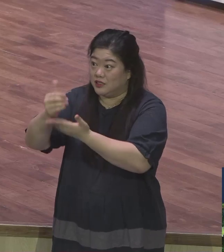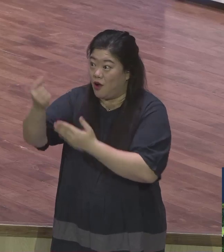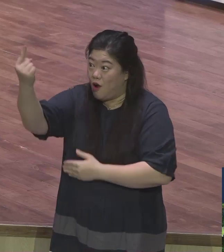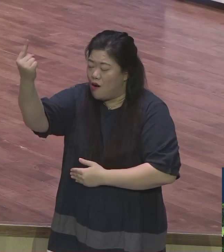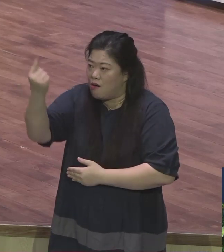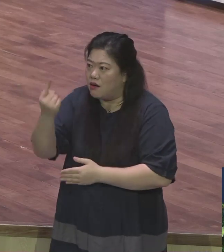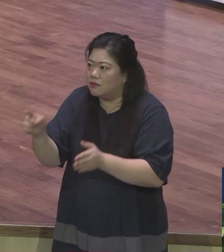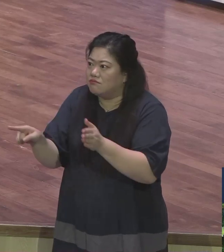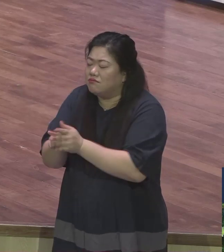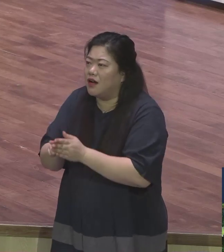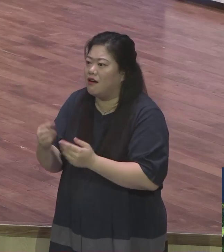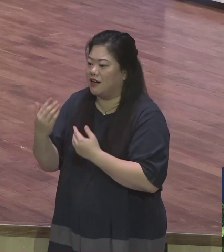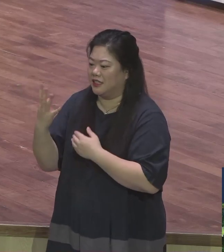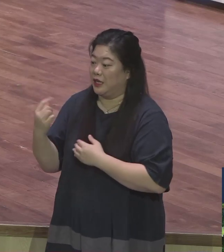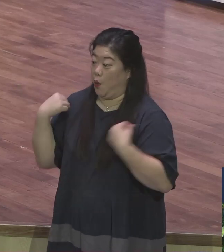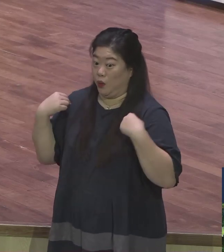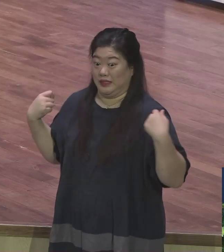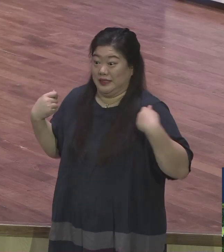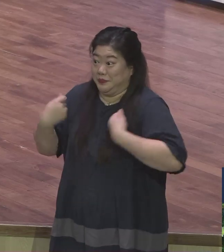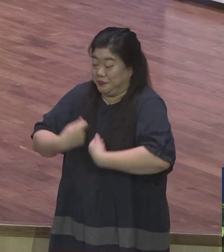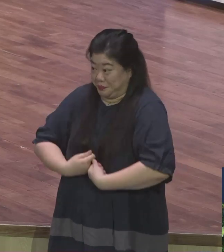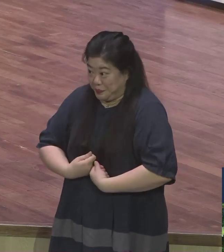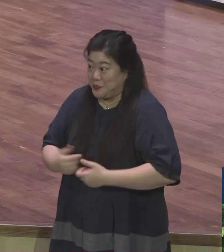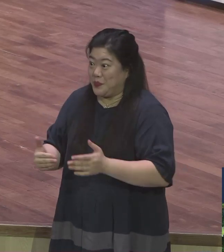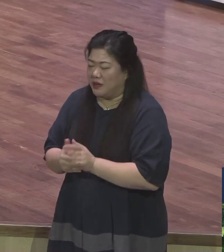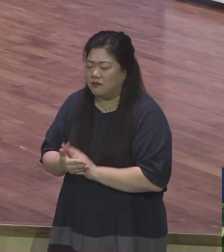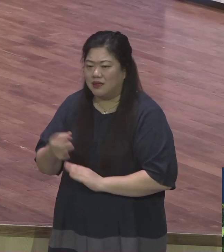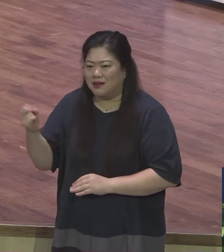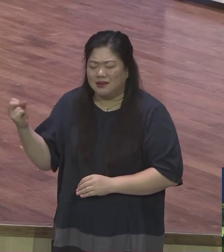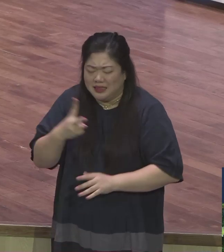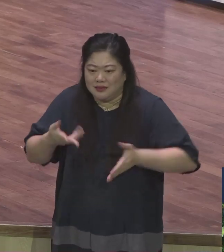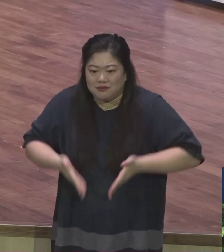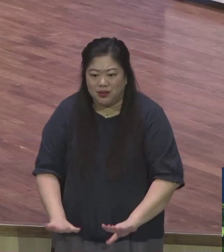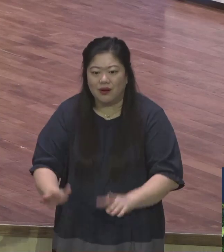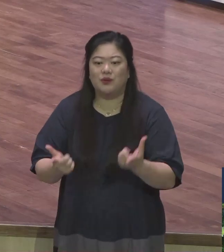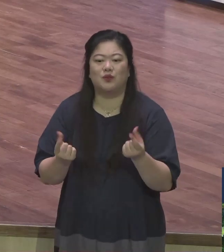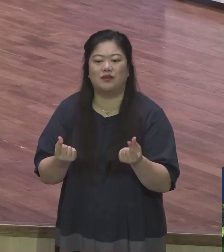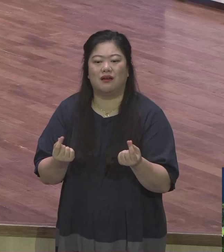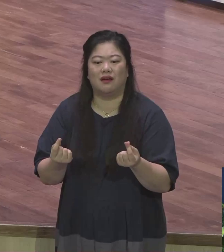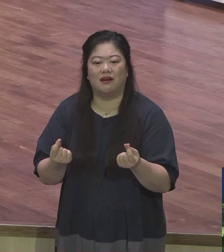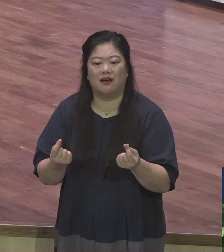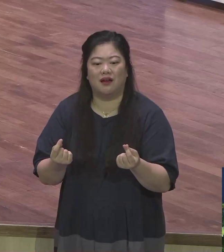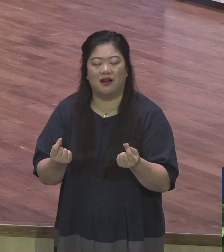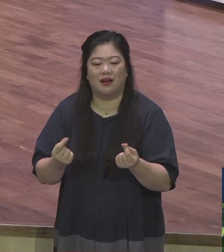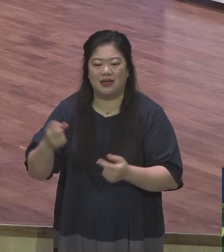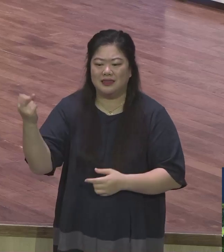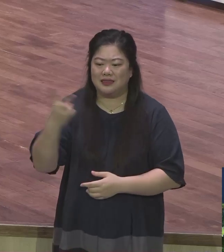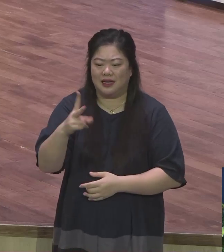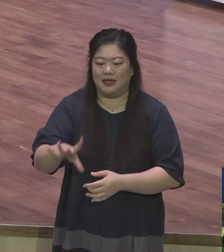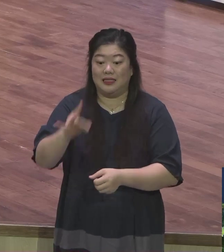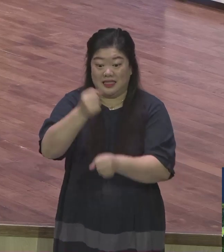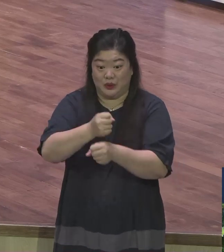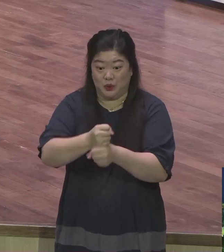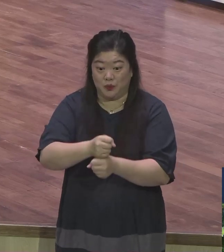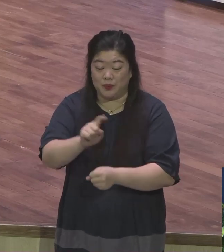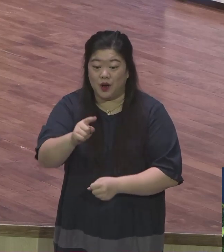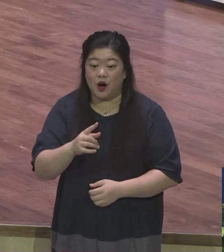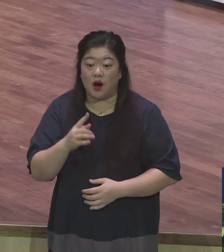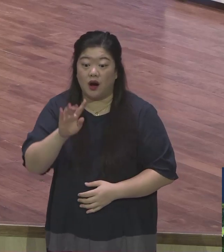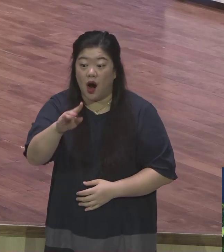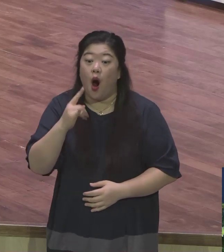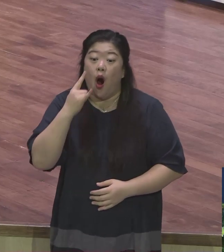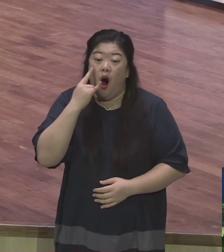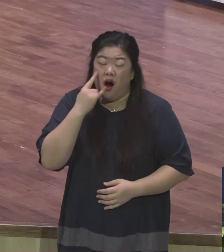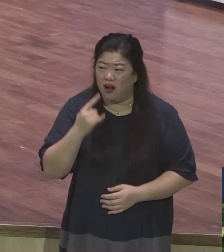재창조 재창조 다시 거듭난거요. 너희는 거듭났다. 그랬어요. 재창조예요. 어머니 뱃속에 다시